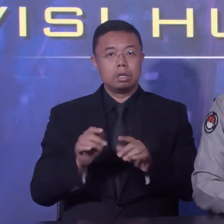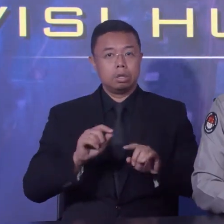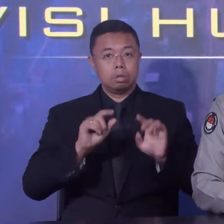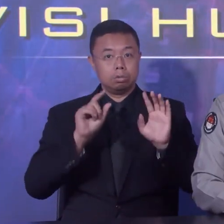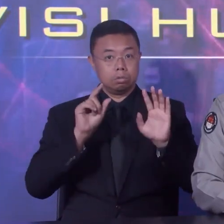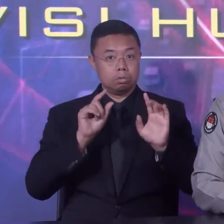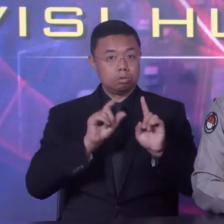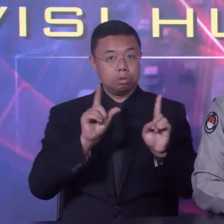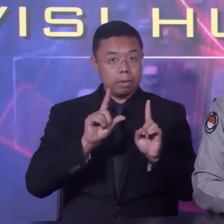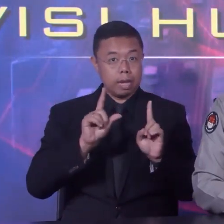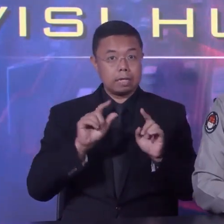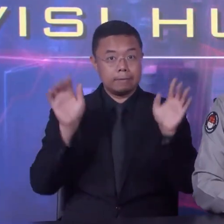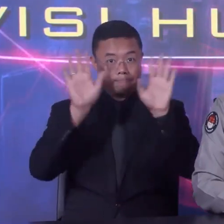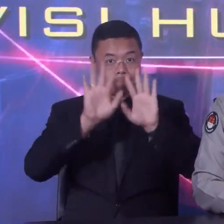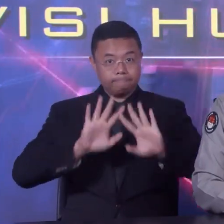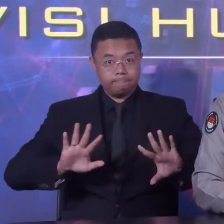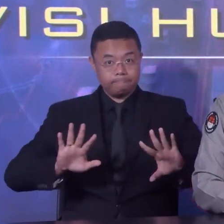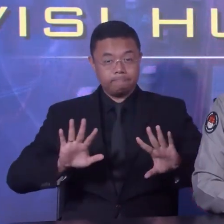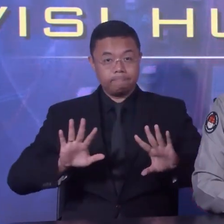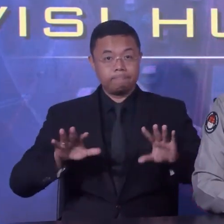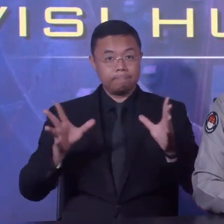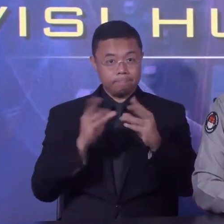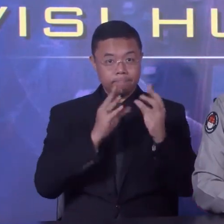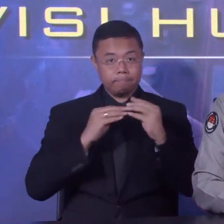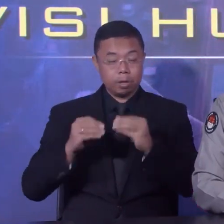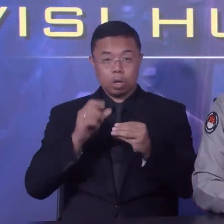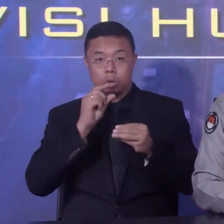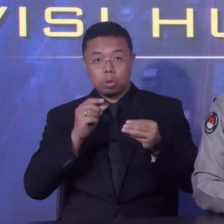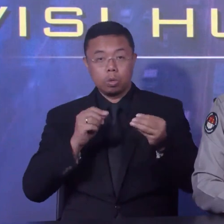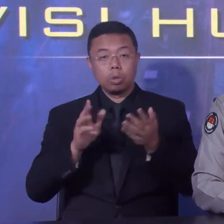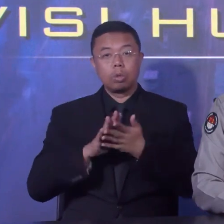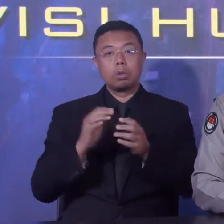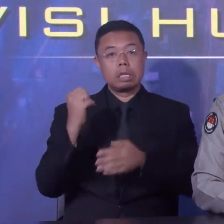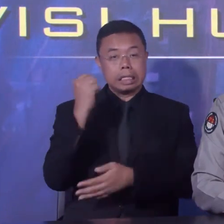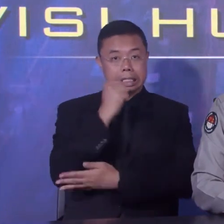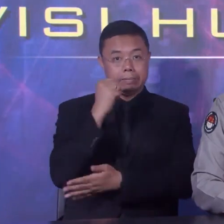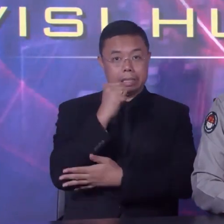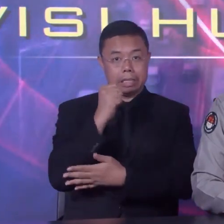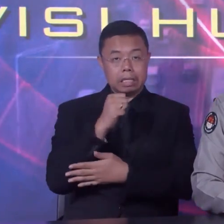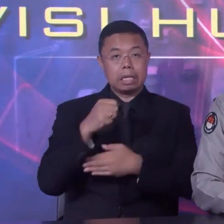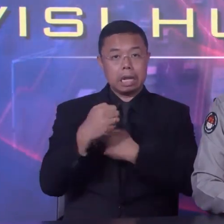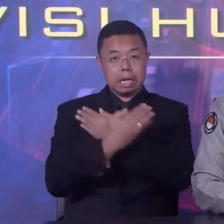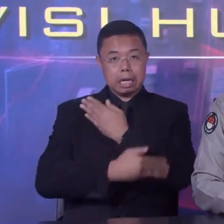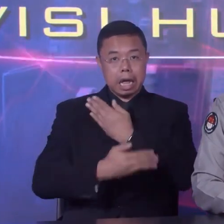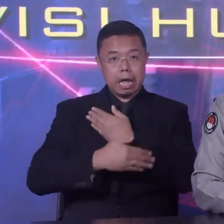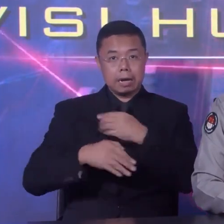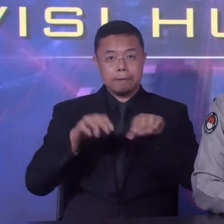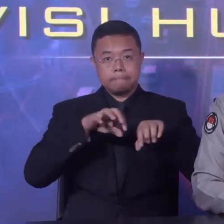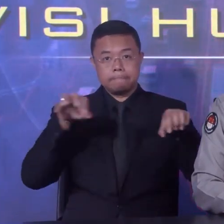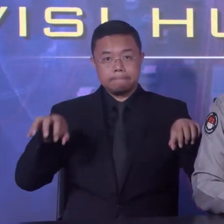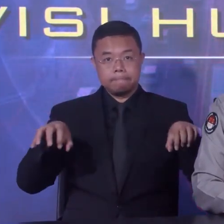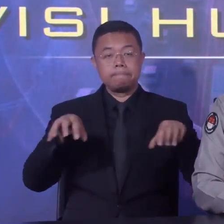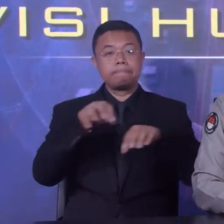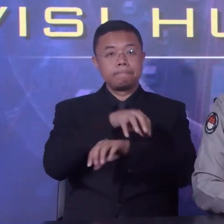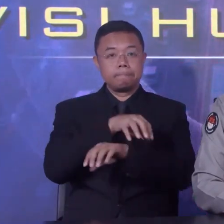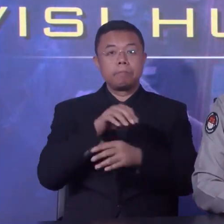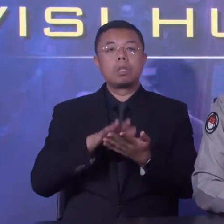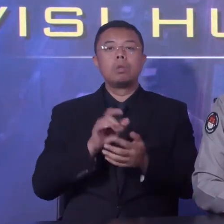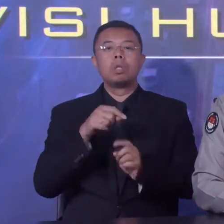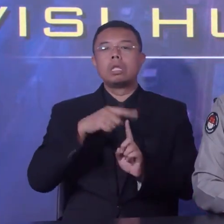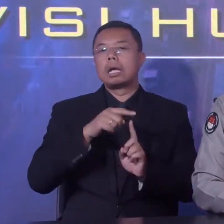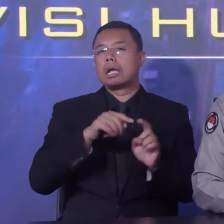Seventeen ASEAN ministerial meeting on transnational Crime pada tanggal 19 Agustus